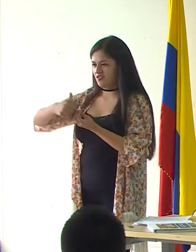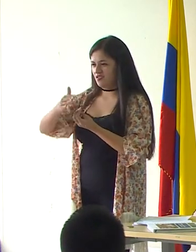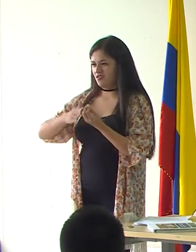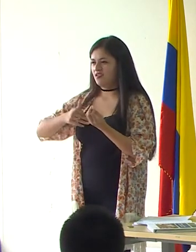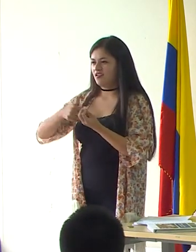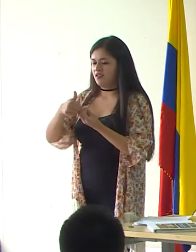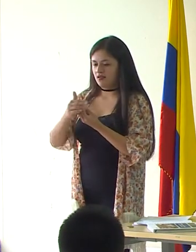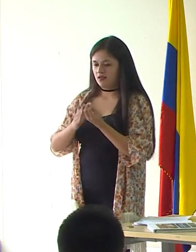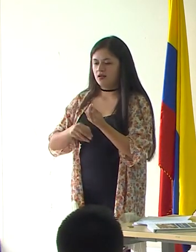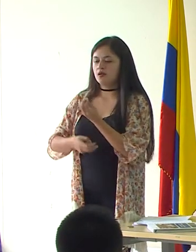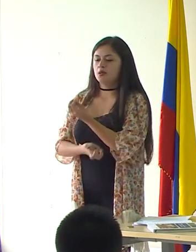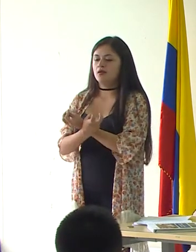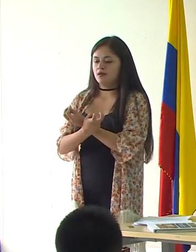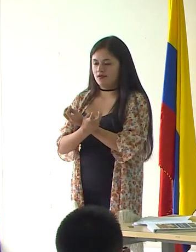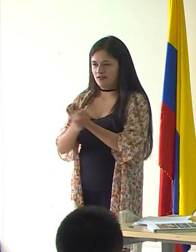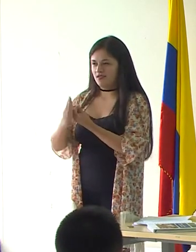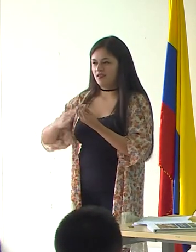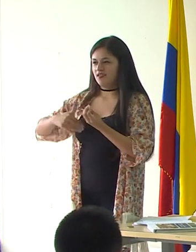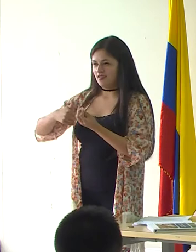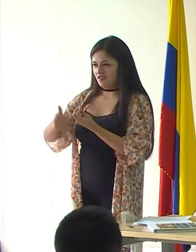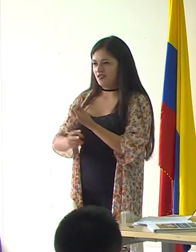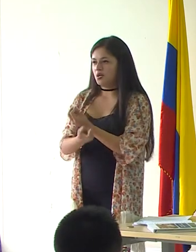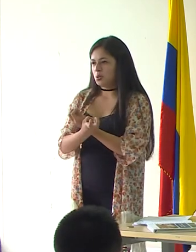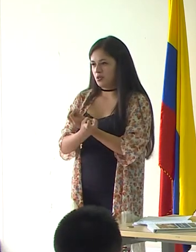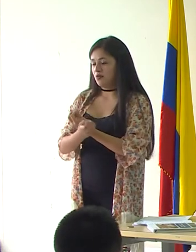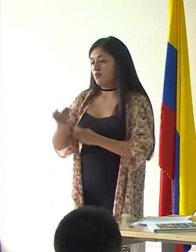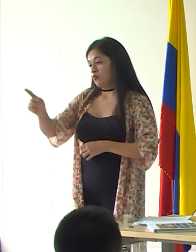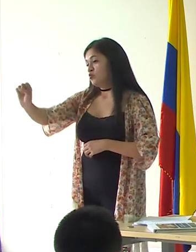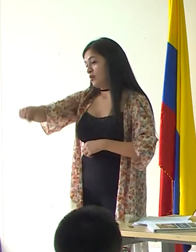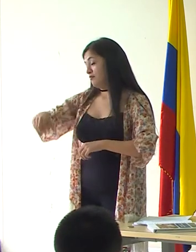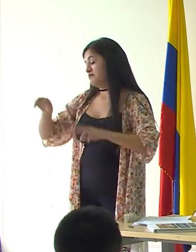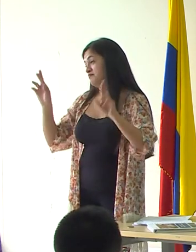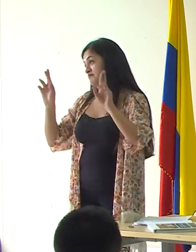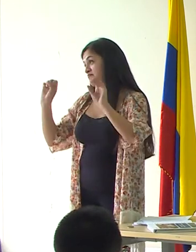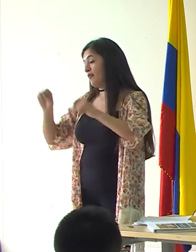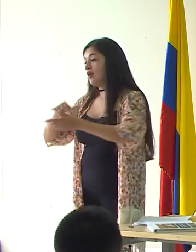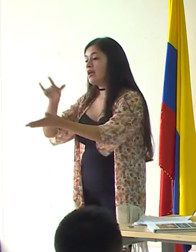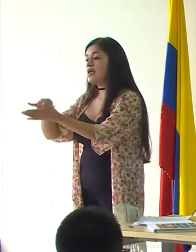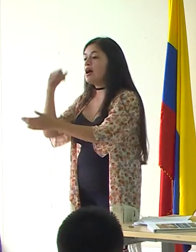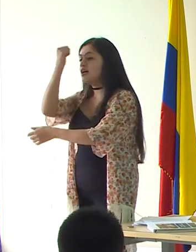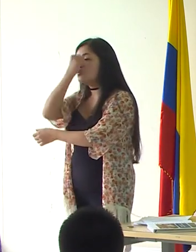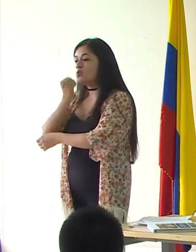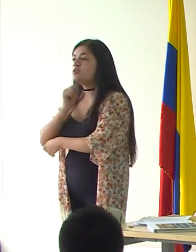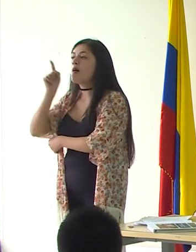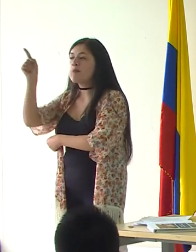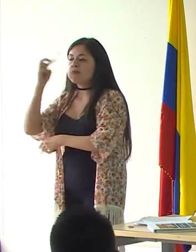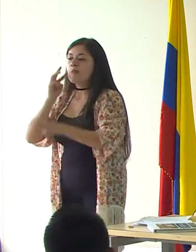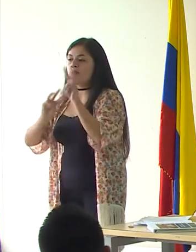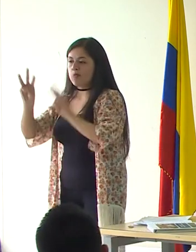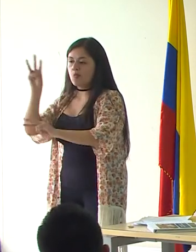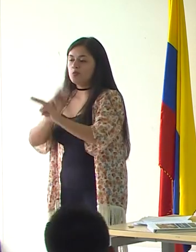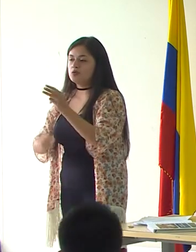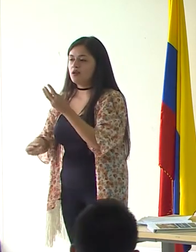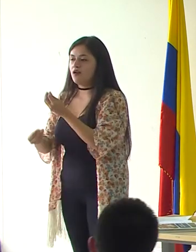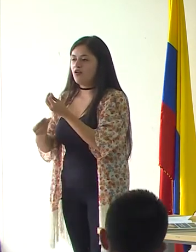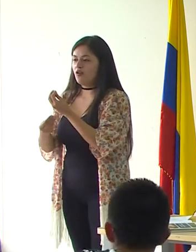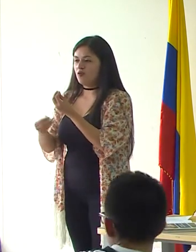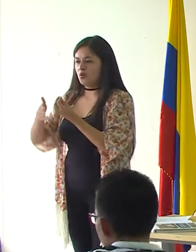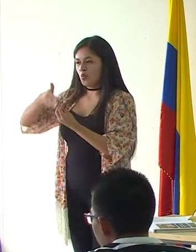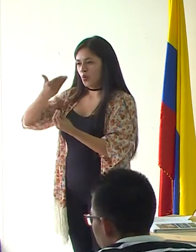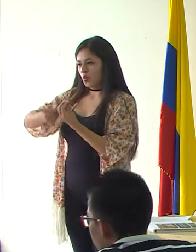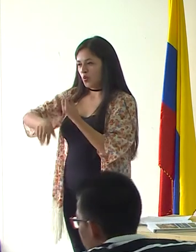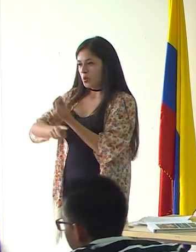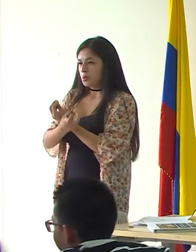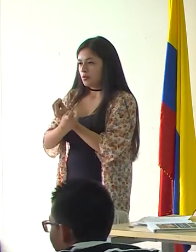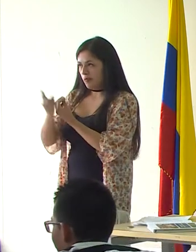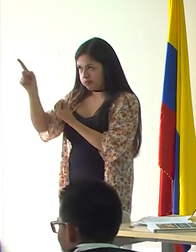bueno afortunadamente podemos ir al museo de arqueológico de soacha espero que vayan hay que recuperar eso costó